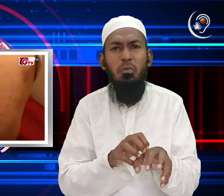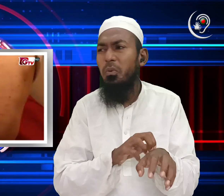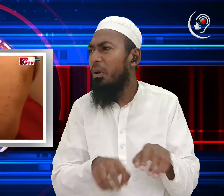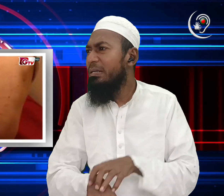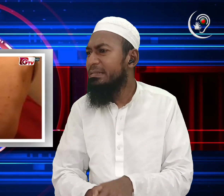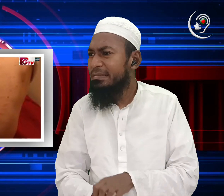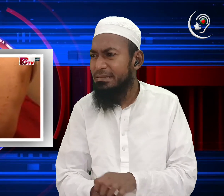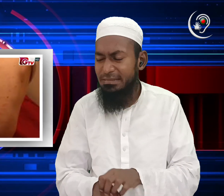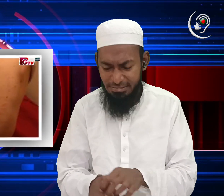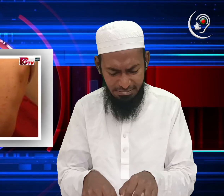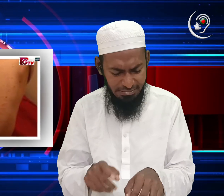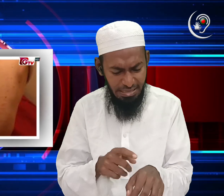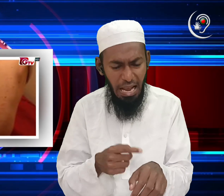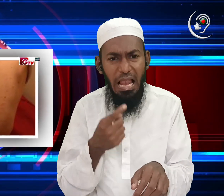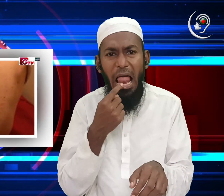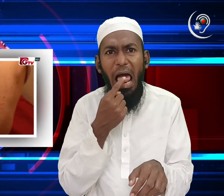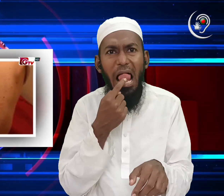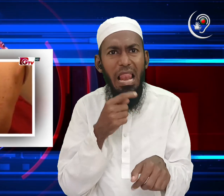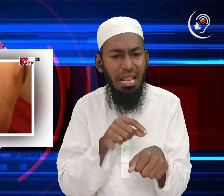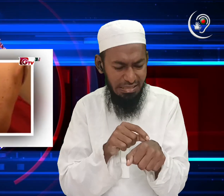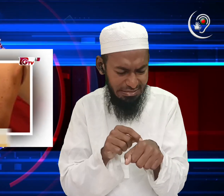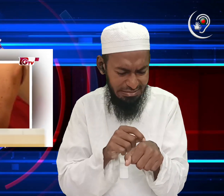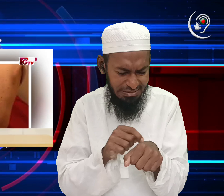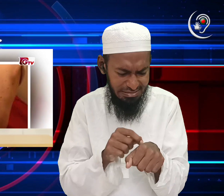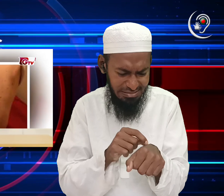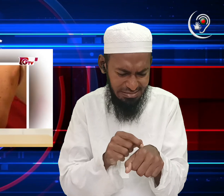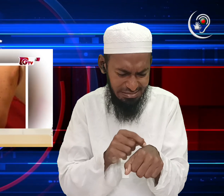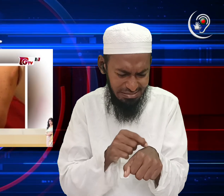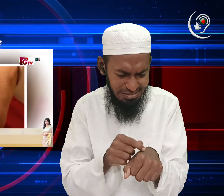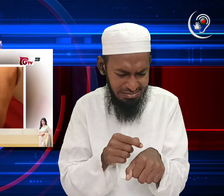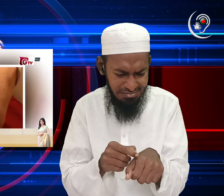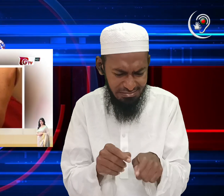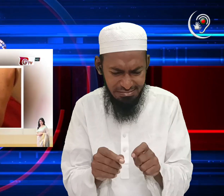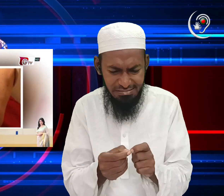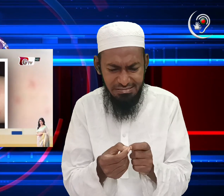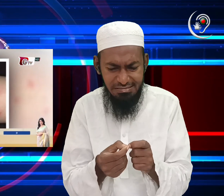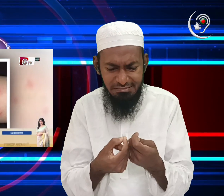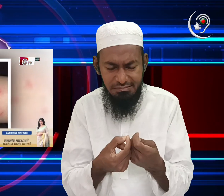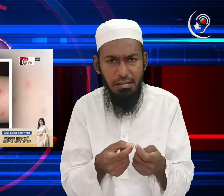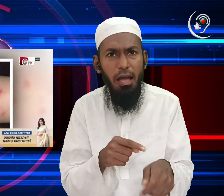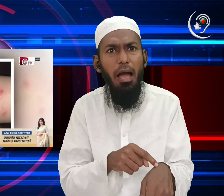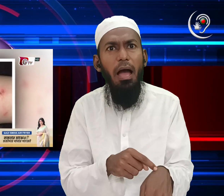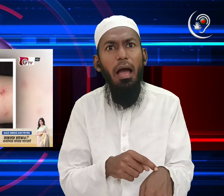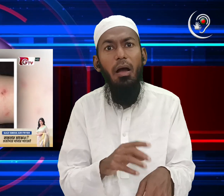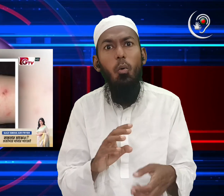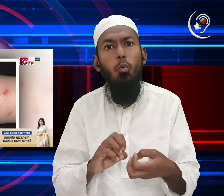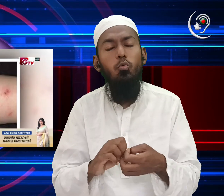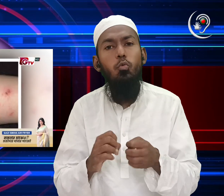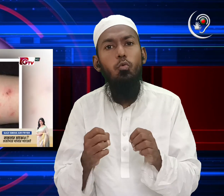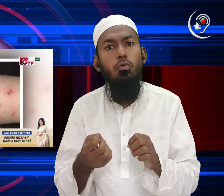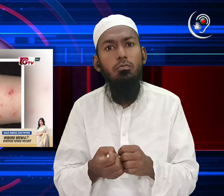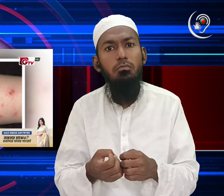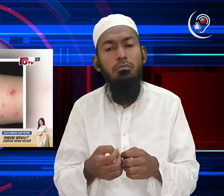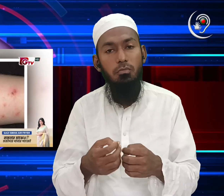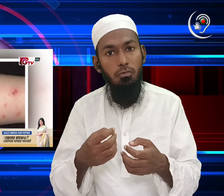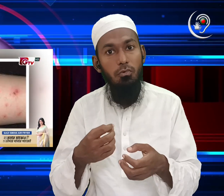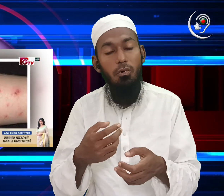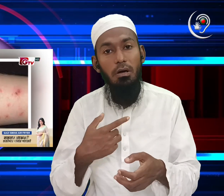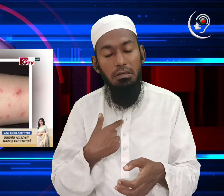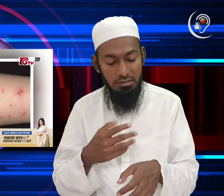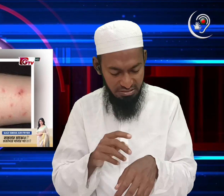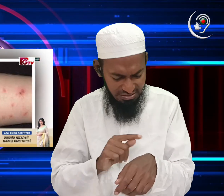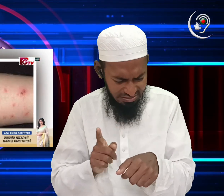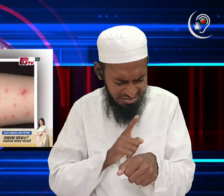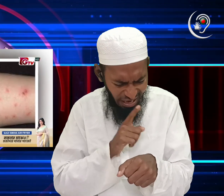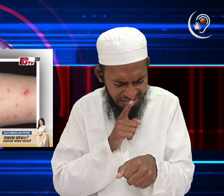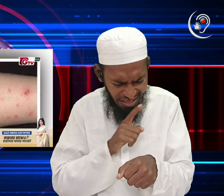বা ফোস্কার মতো দেখা যায়, গর্তের চিহ্ন, ত্বকের উপর ছোট আঁকাবাঁকা ধূসর বা সাদা রঙের সরু রেখা দেখা